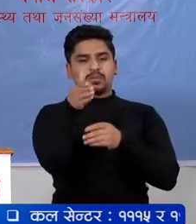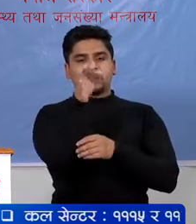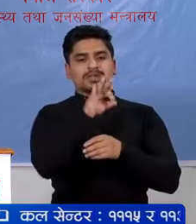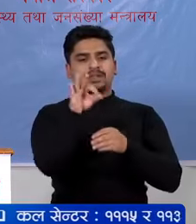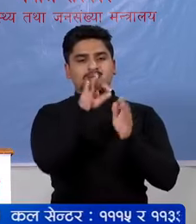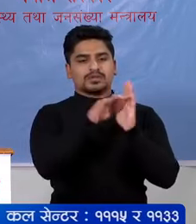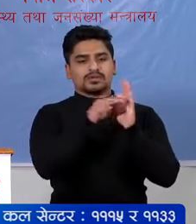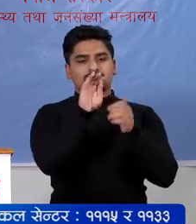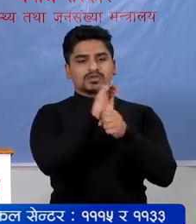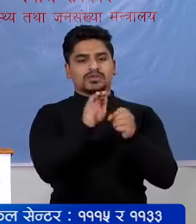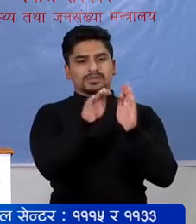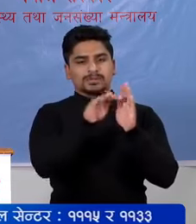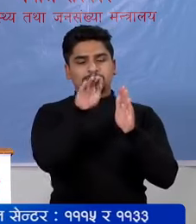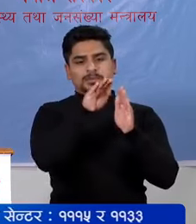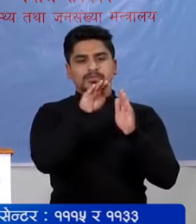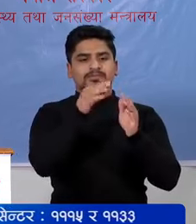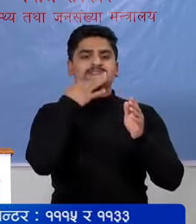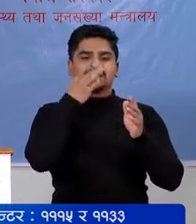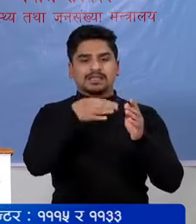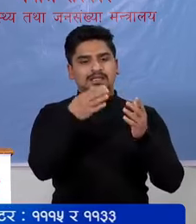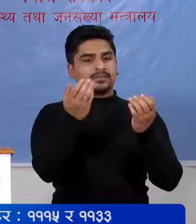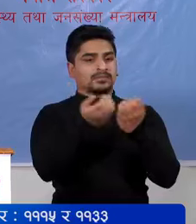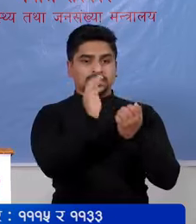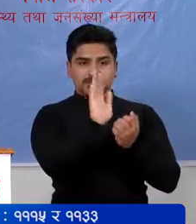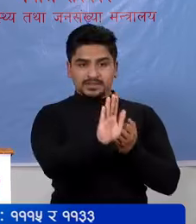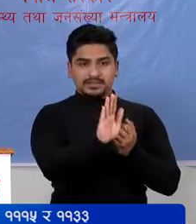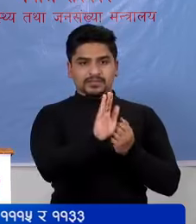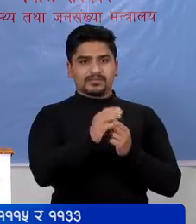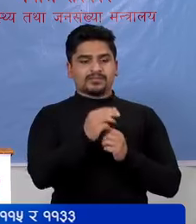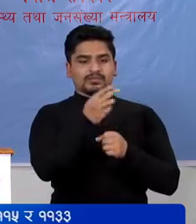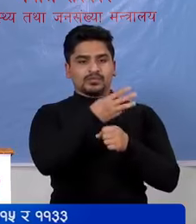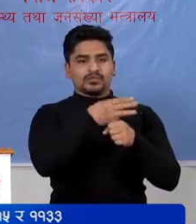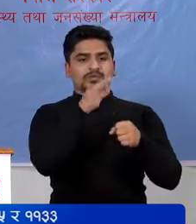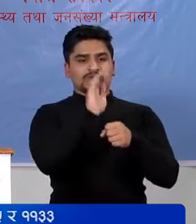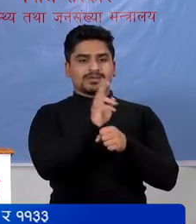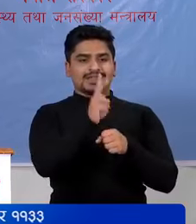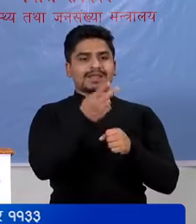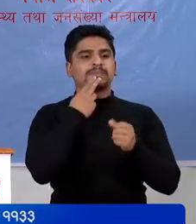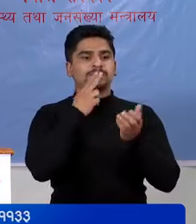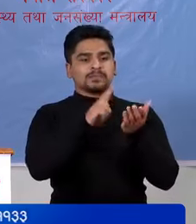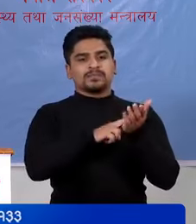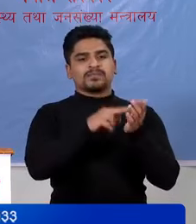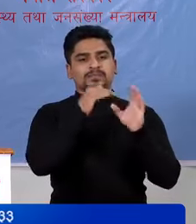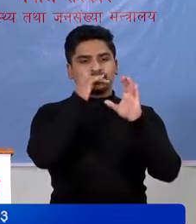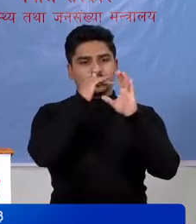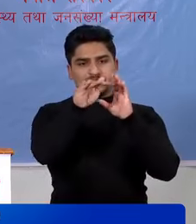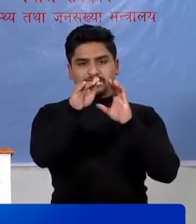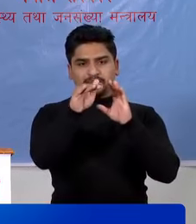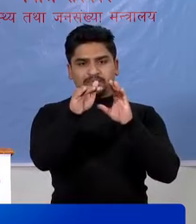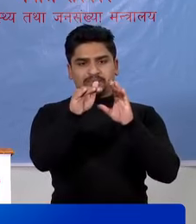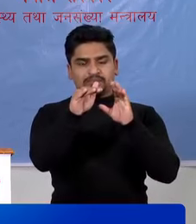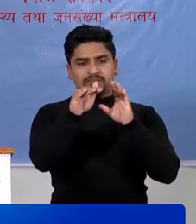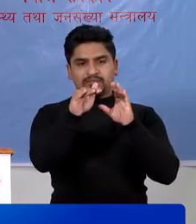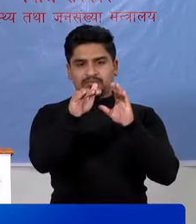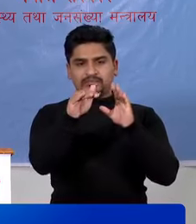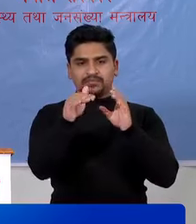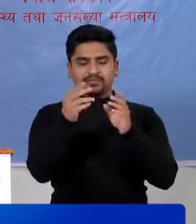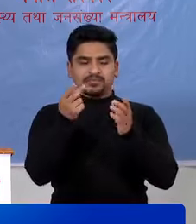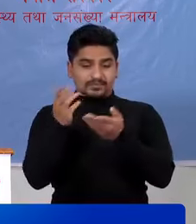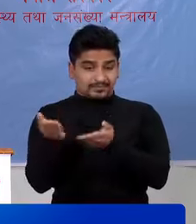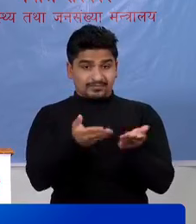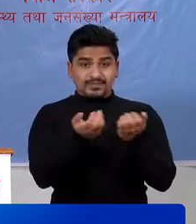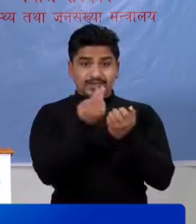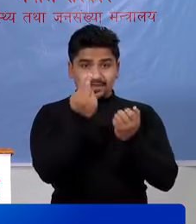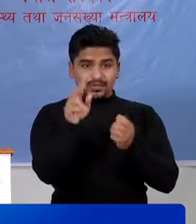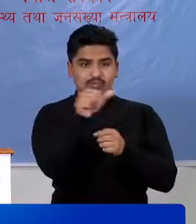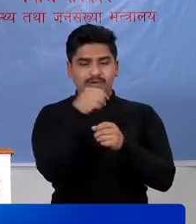को सस्तित्र शक्तत 51 को जिनाषmış अधल गईंच उपसच्च picture ए व्य हंहपो पत्रलि यहरम रहेखा आय मंत्रालेमा उपस्थितो और आक किन रहे